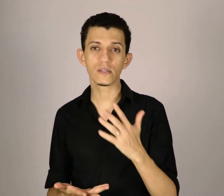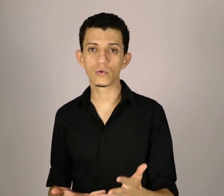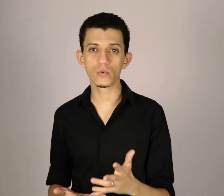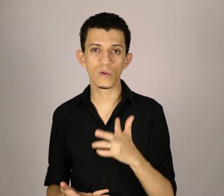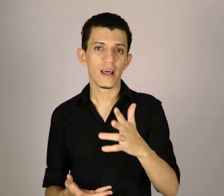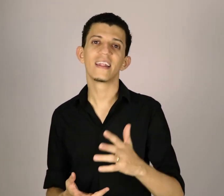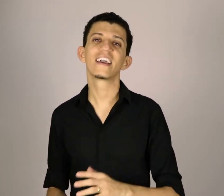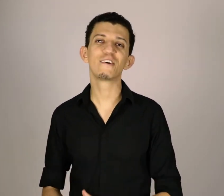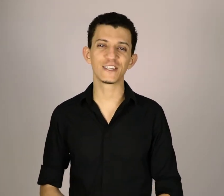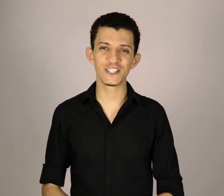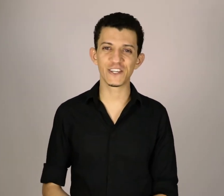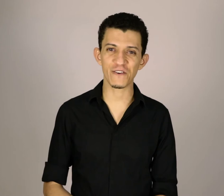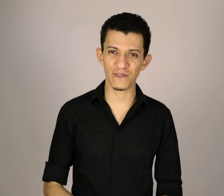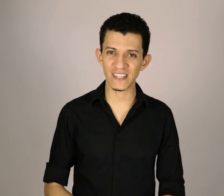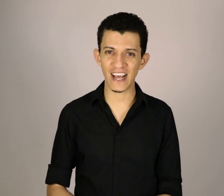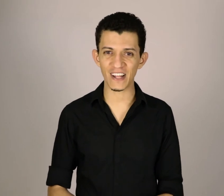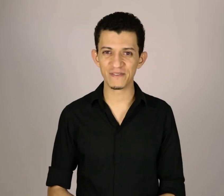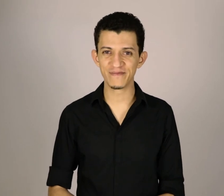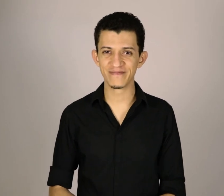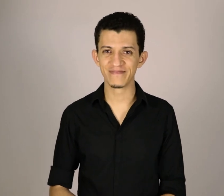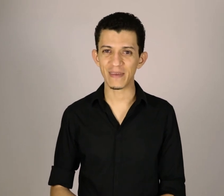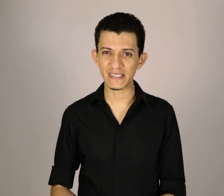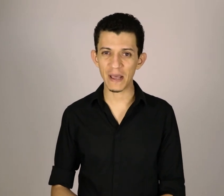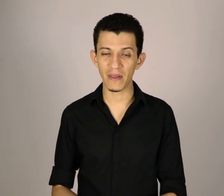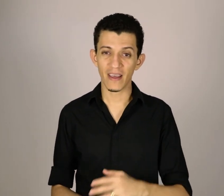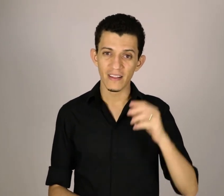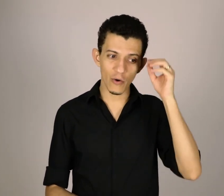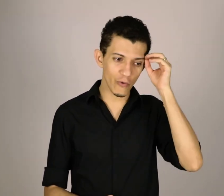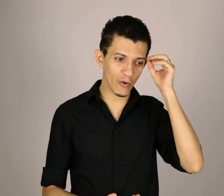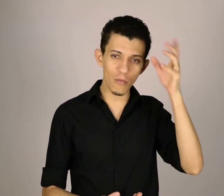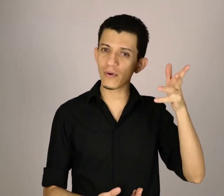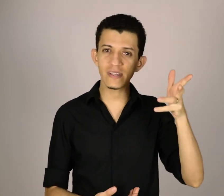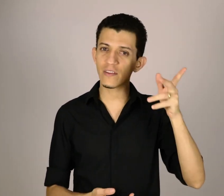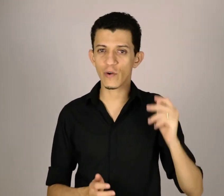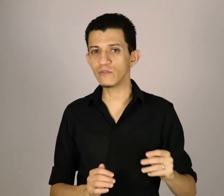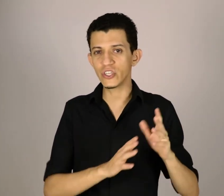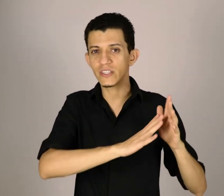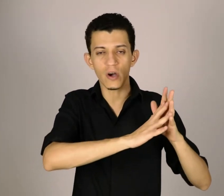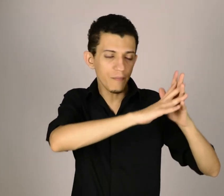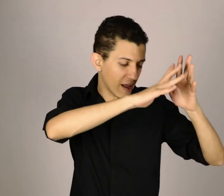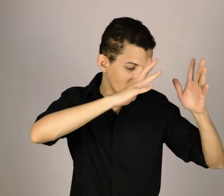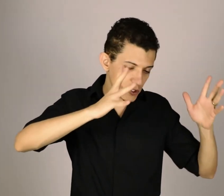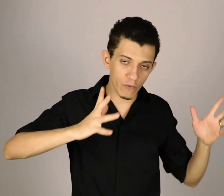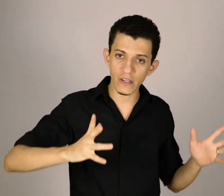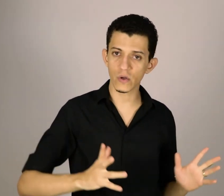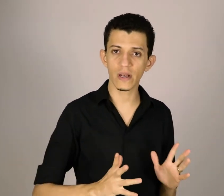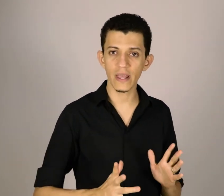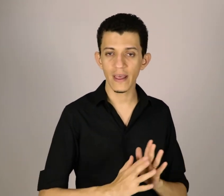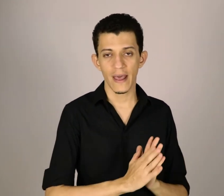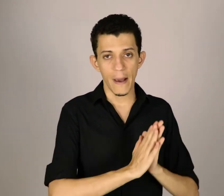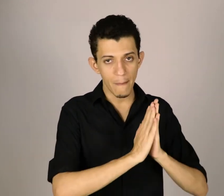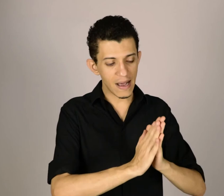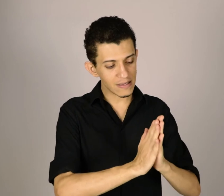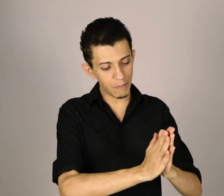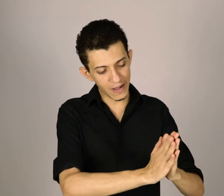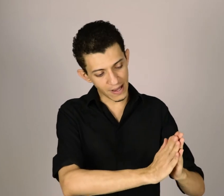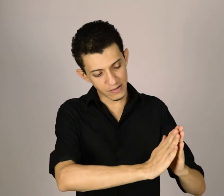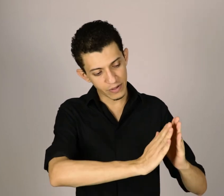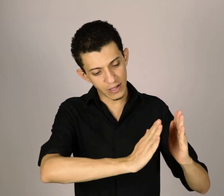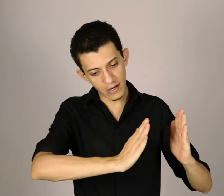tudo daquilo que a gente tinha conversado. Percebe? Então foi 1%, foi um dia só a gente conversou ali, mas a aplicação daquilo ali